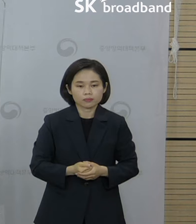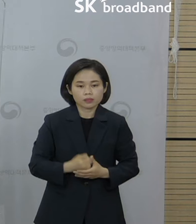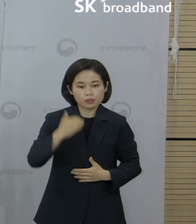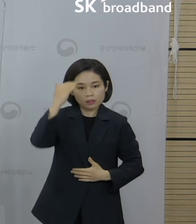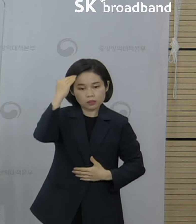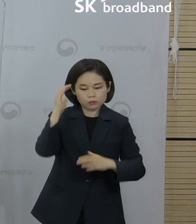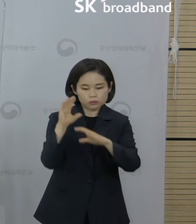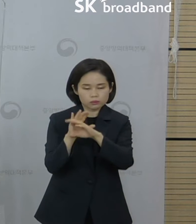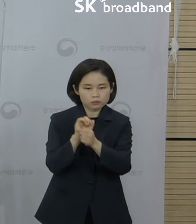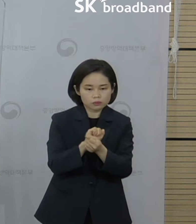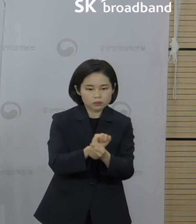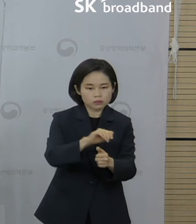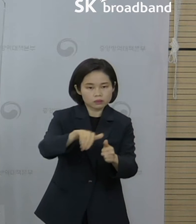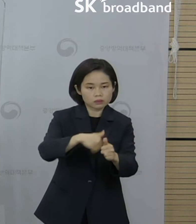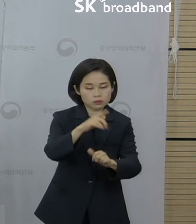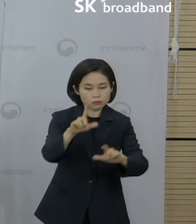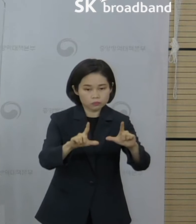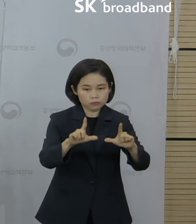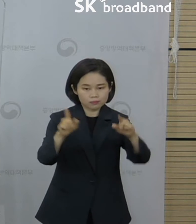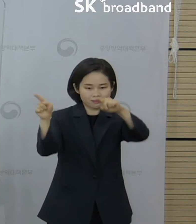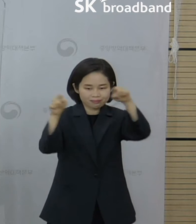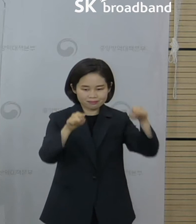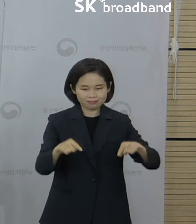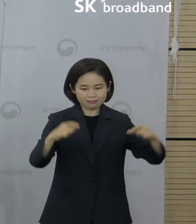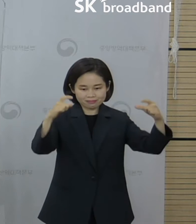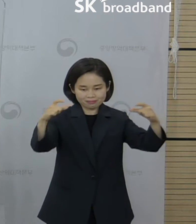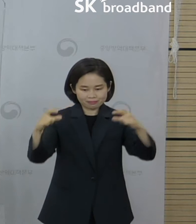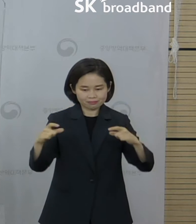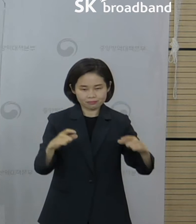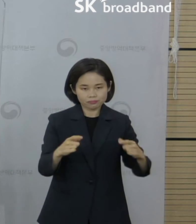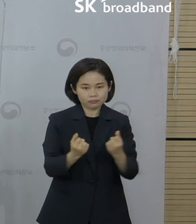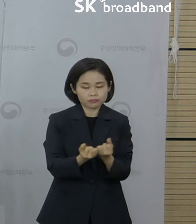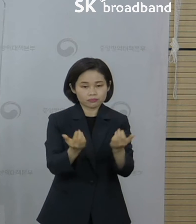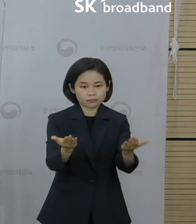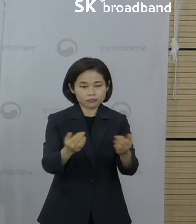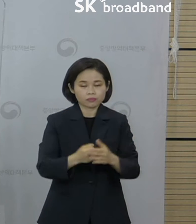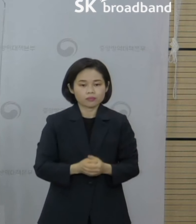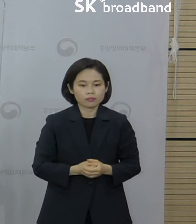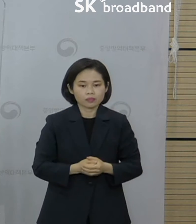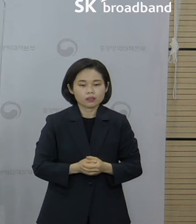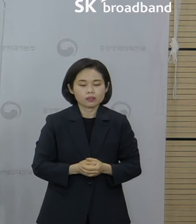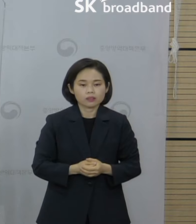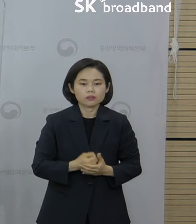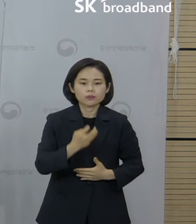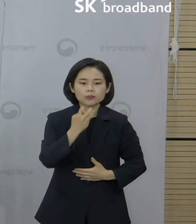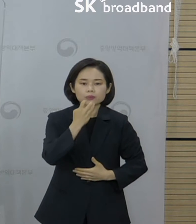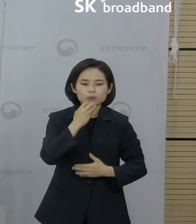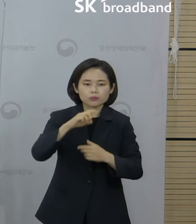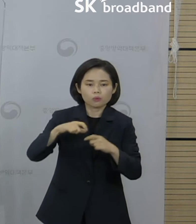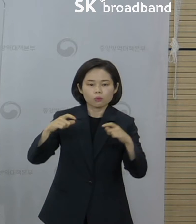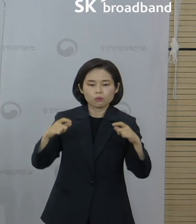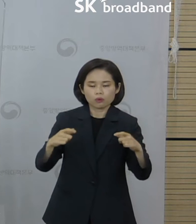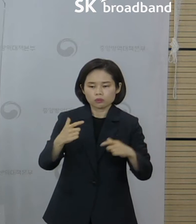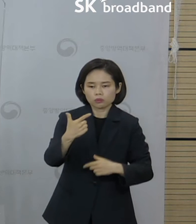국내 주요 발생 현황을 권역별로 말씀드리겠습니다. 먼저 전체적으로 수도권이